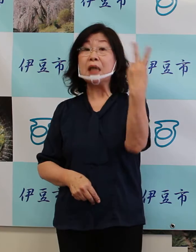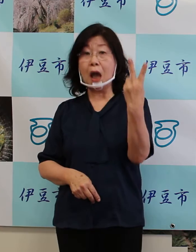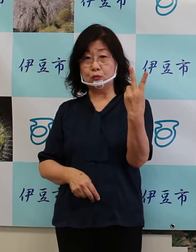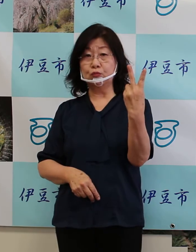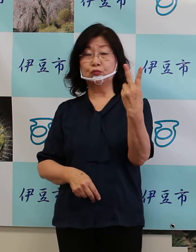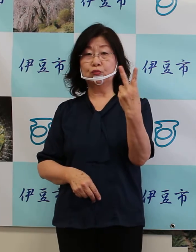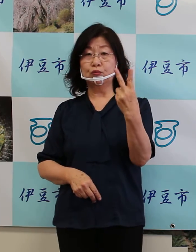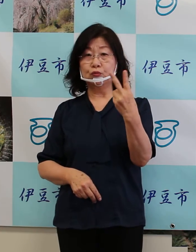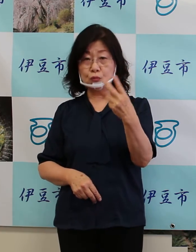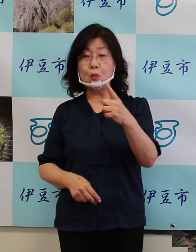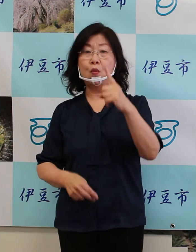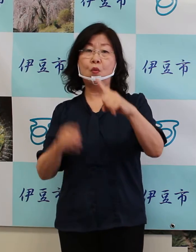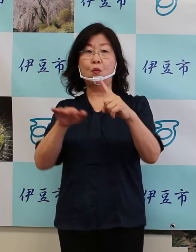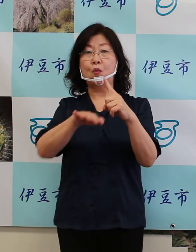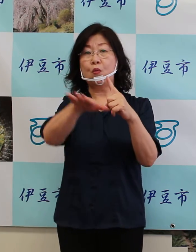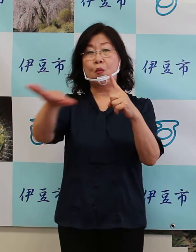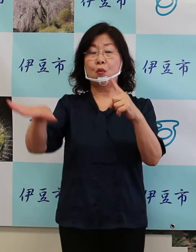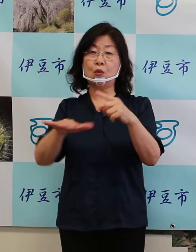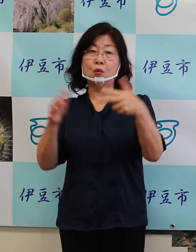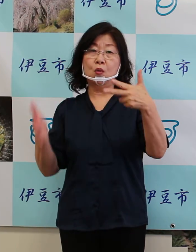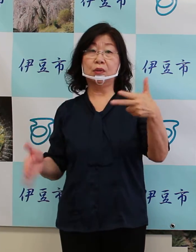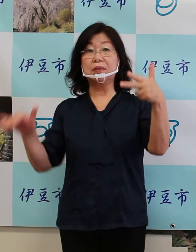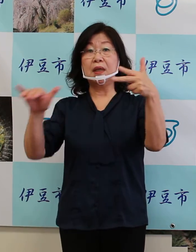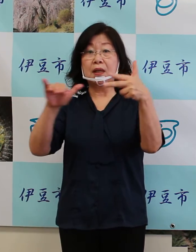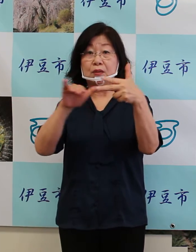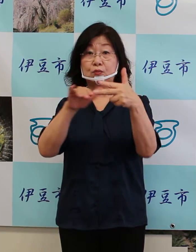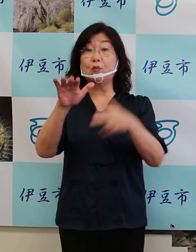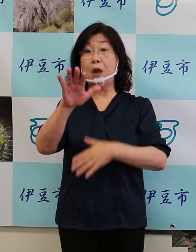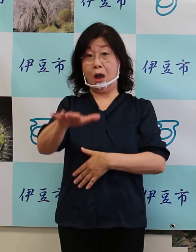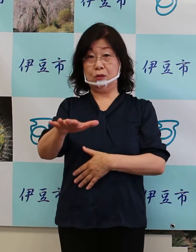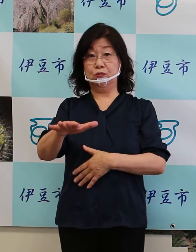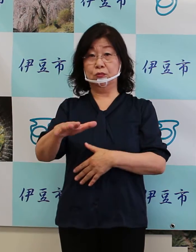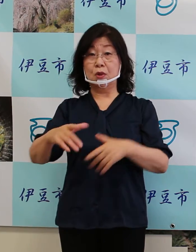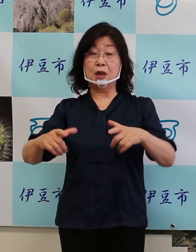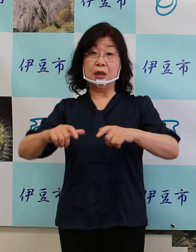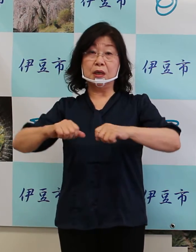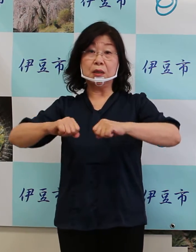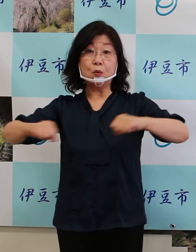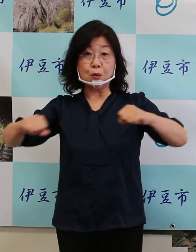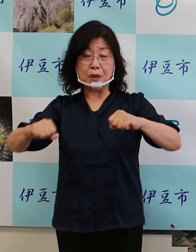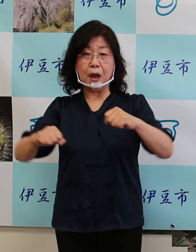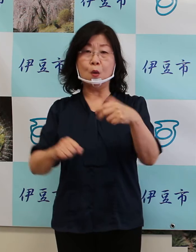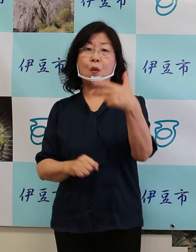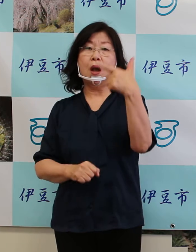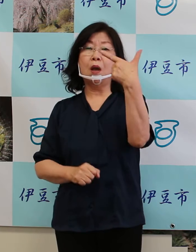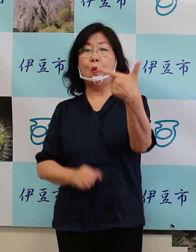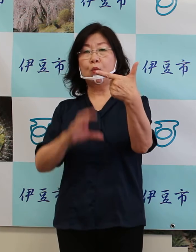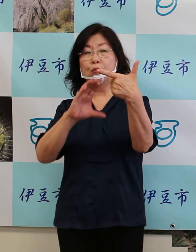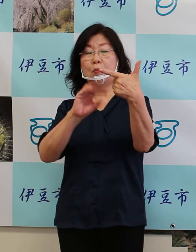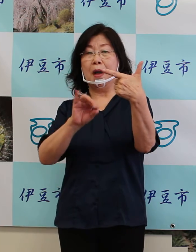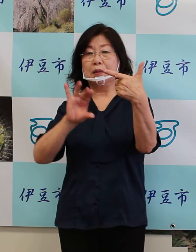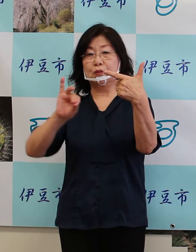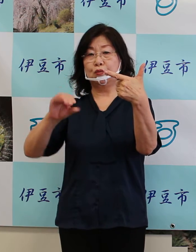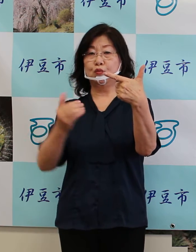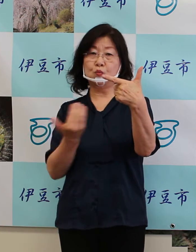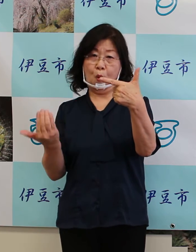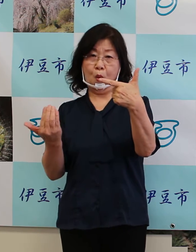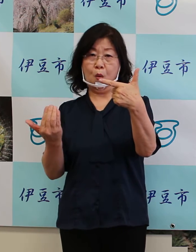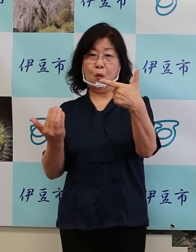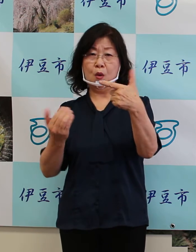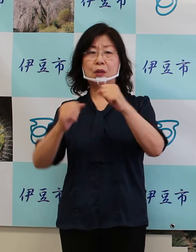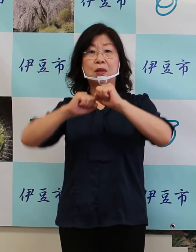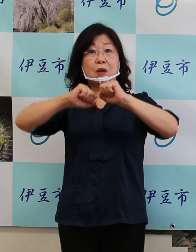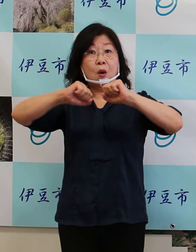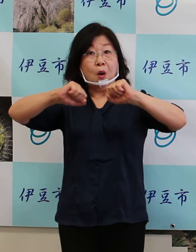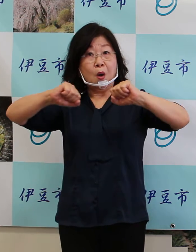。面積は約6万坪、かなり広い面積